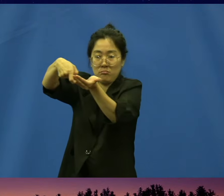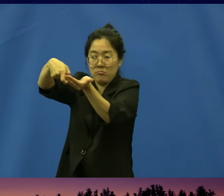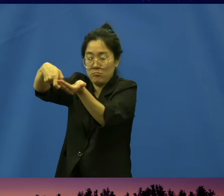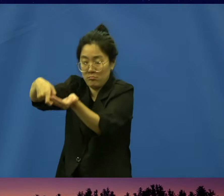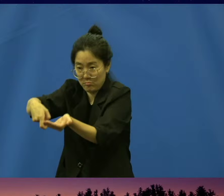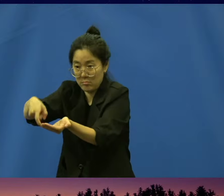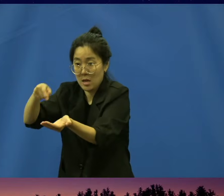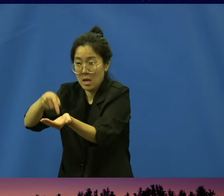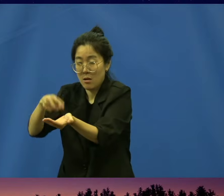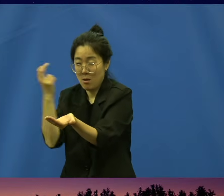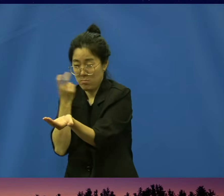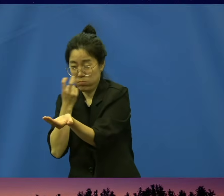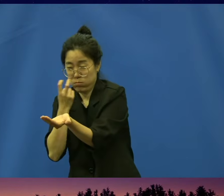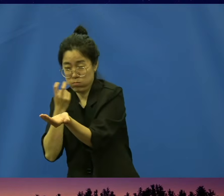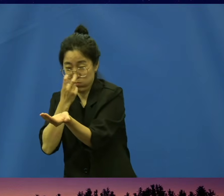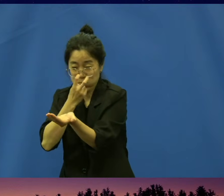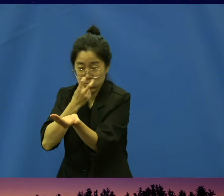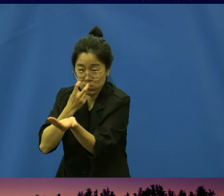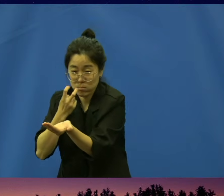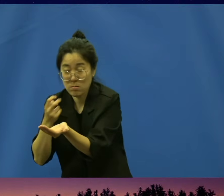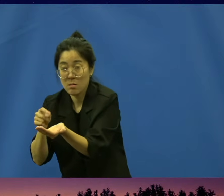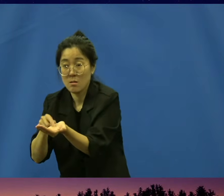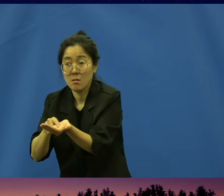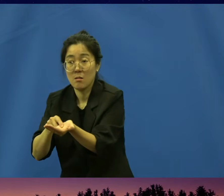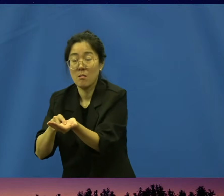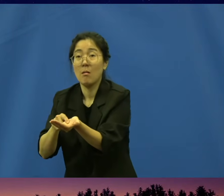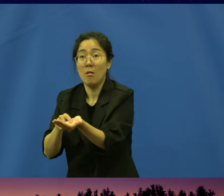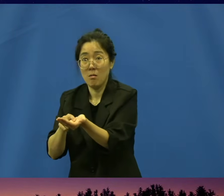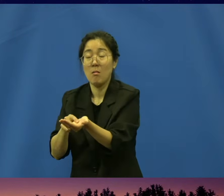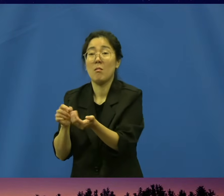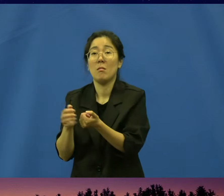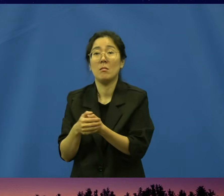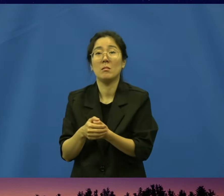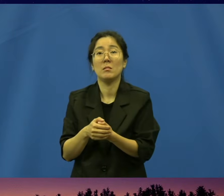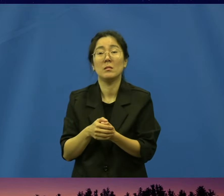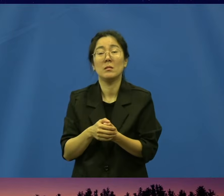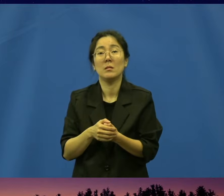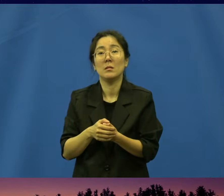또 그 항만에서 일하는 사람들이 올라와서 같이 일을 합니다.